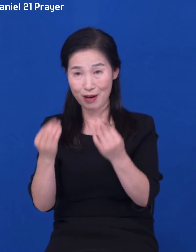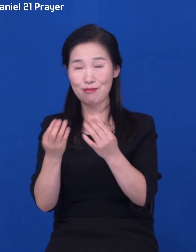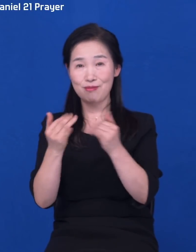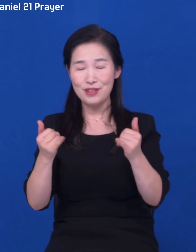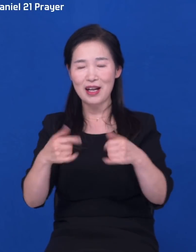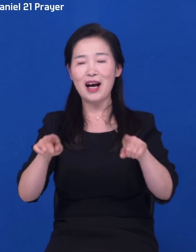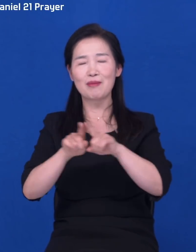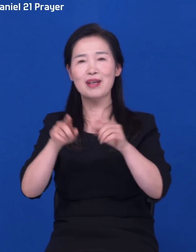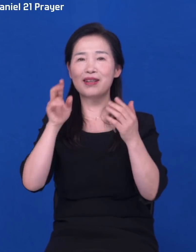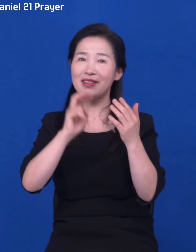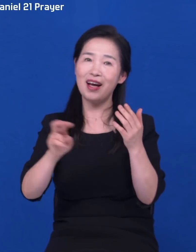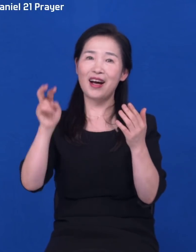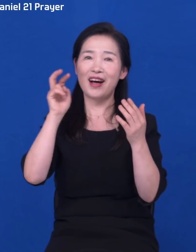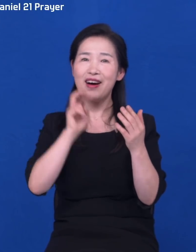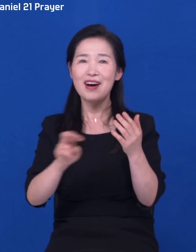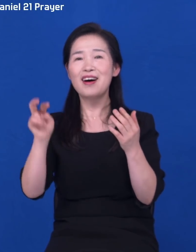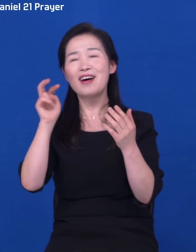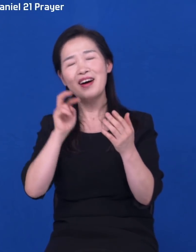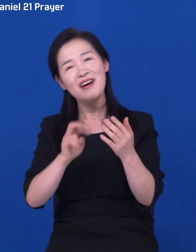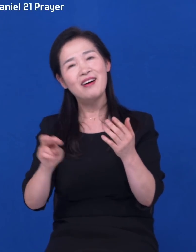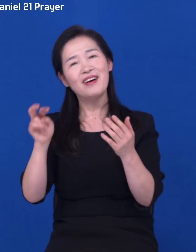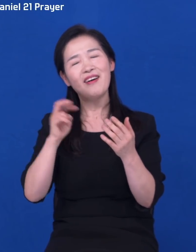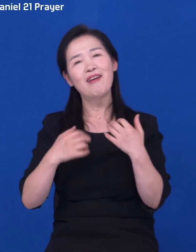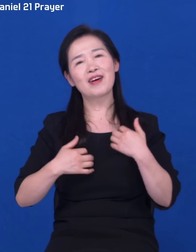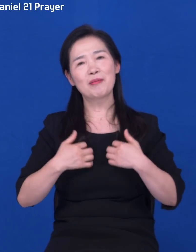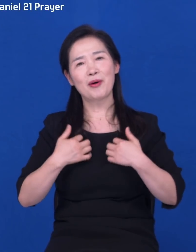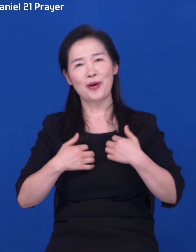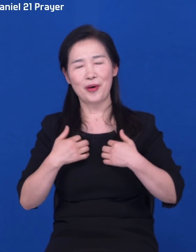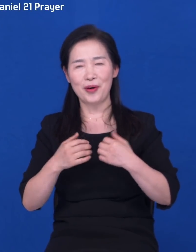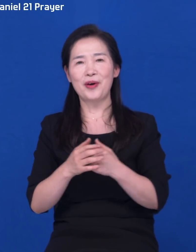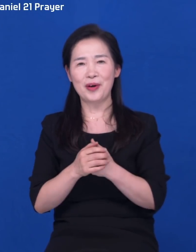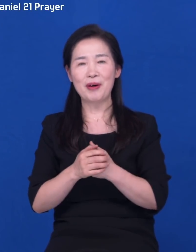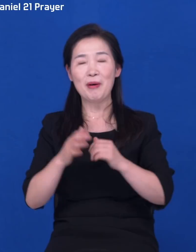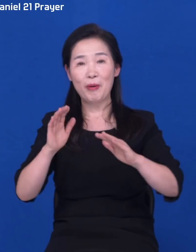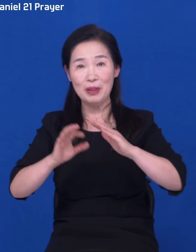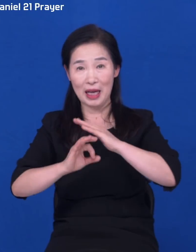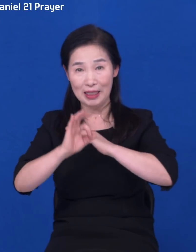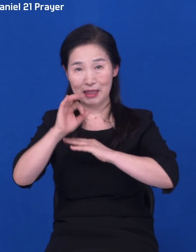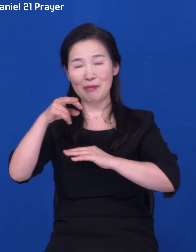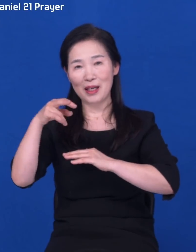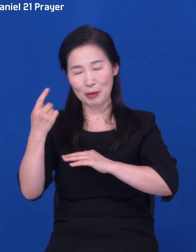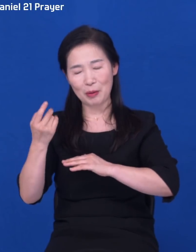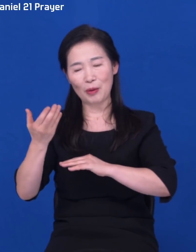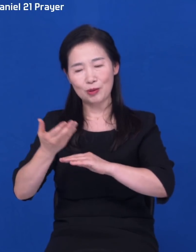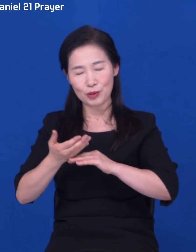하는데 너무 진짜 주시는 그 기쁨이, 오늘 아침에도 받은 말씀이